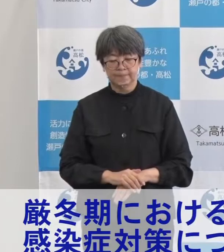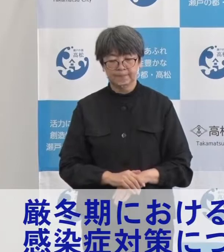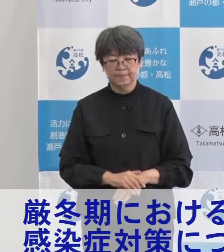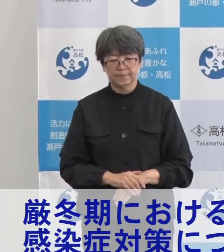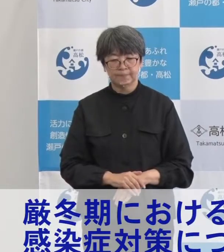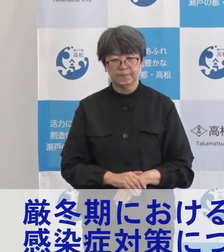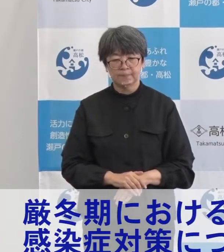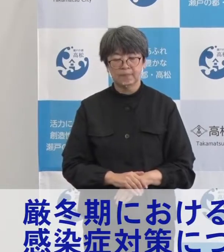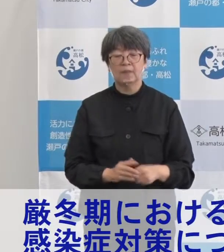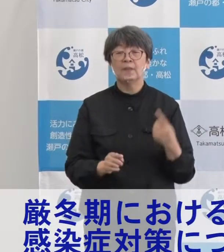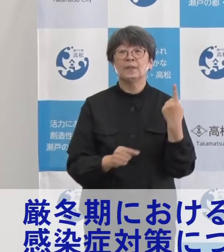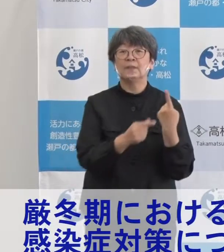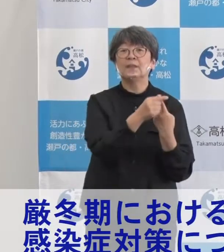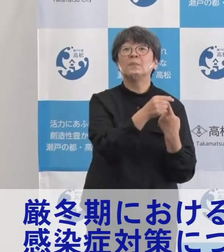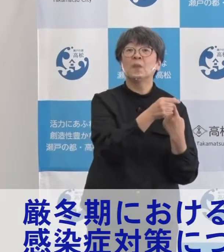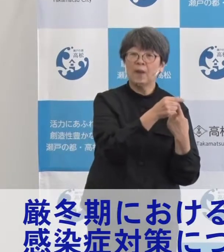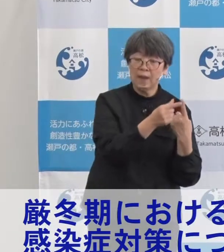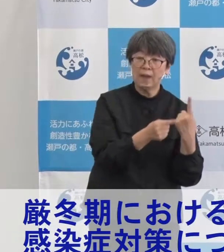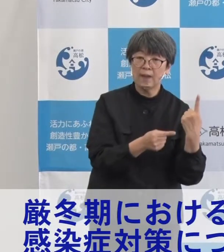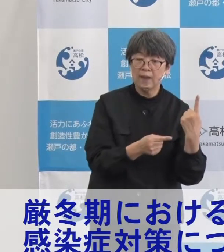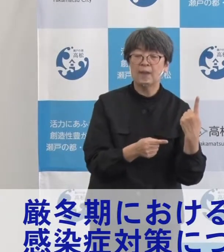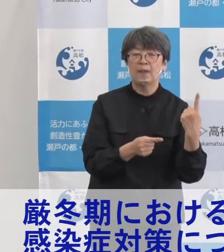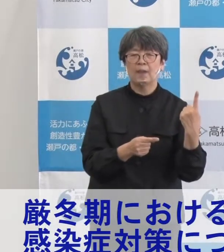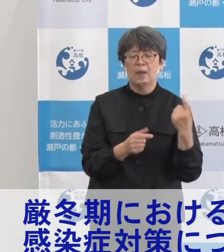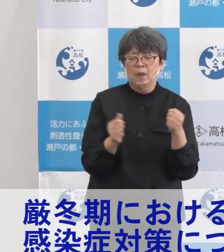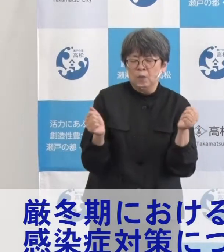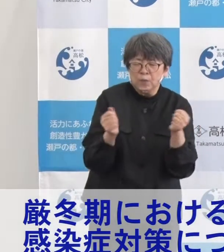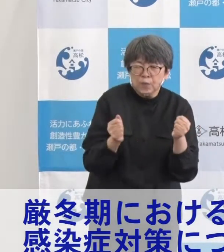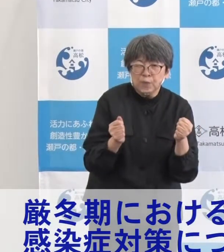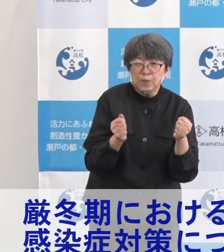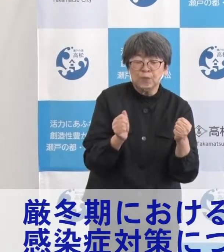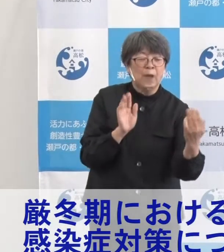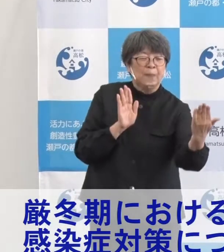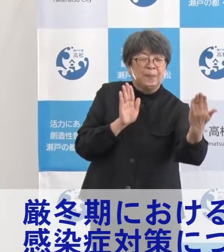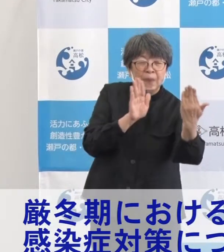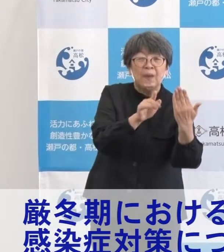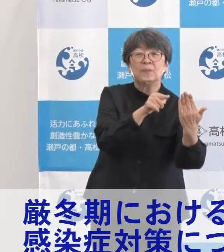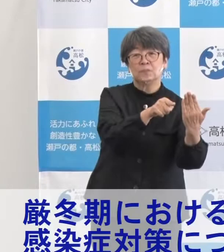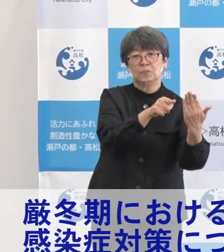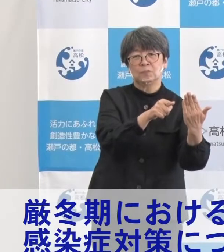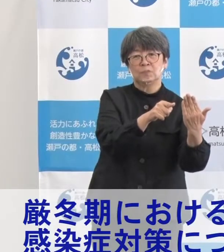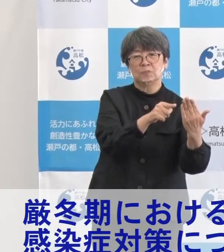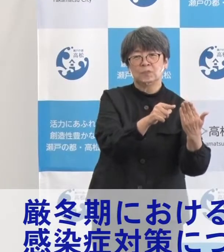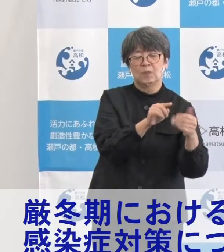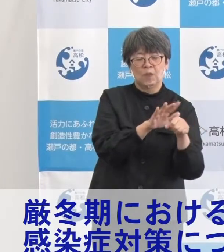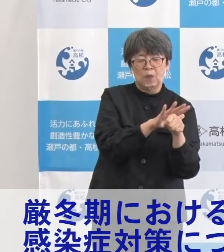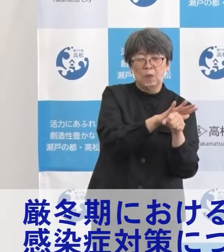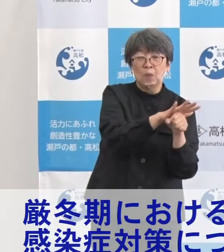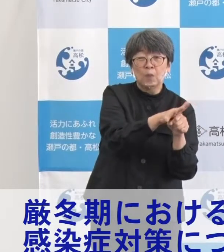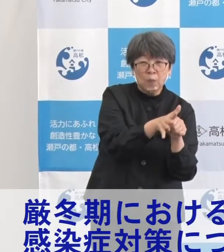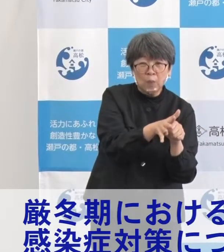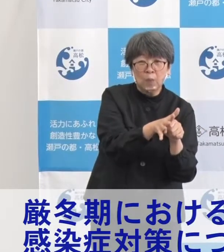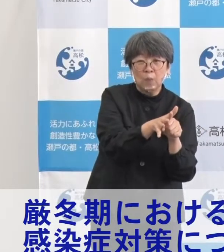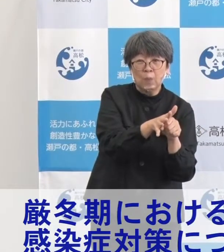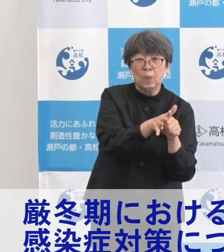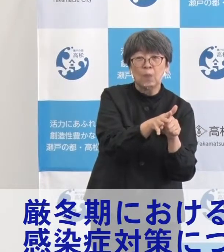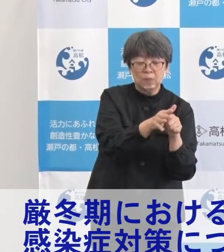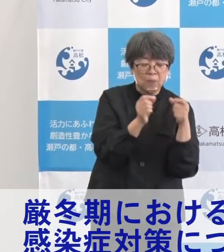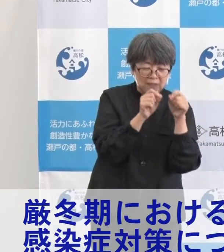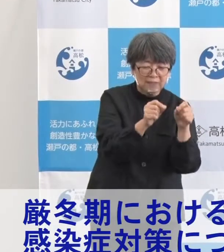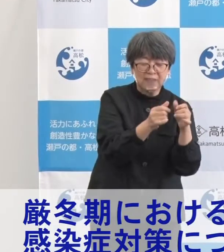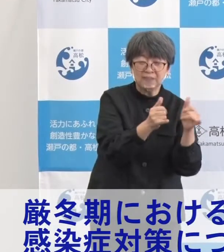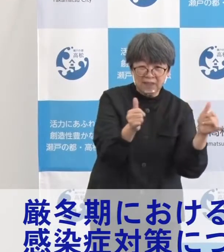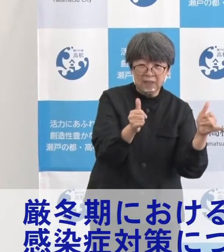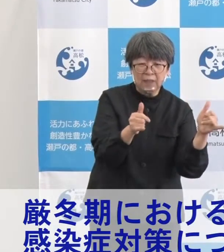ございますまず1点目がまぁ今後の冬にかけてエマーコロナウイルスたいとの感染症と